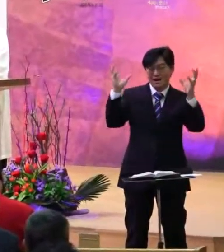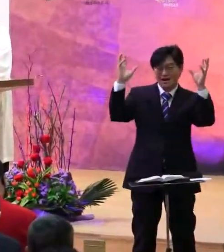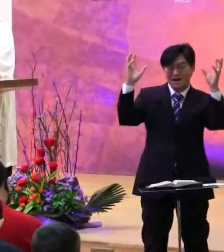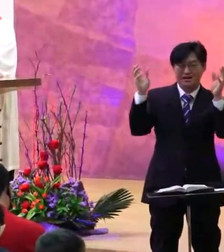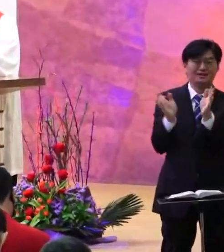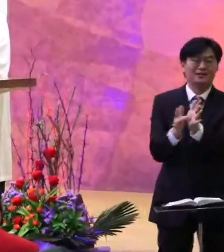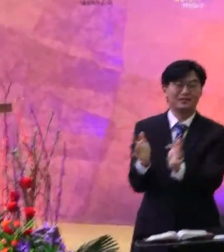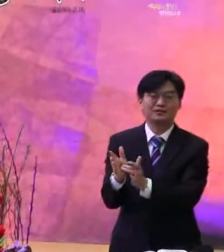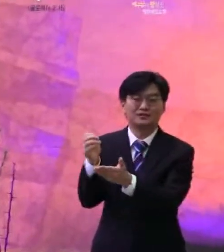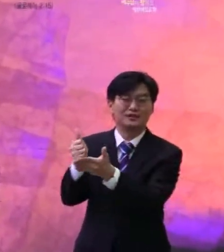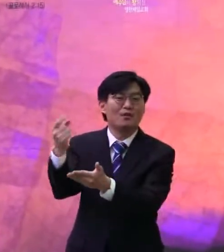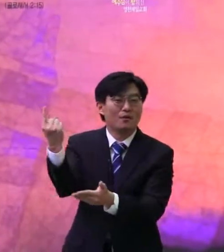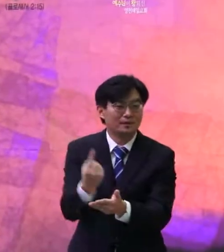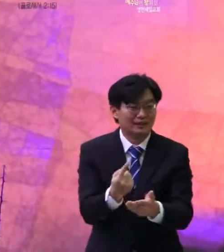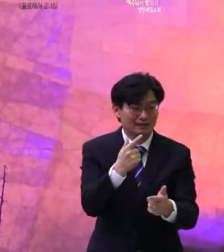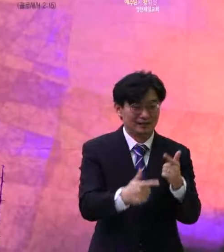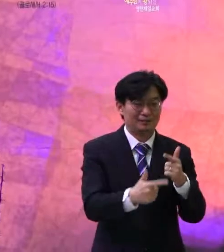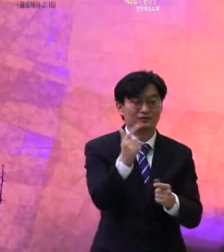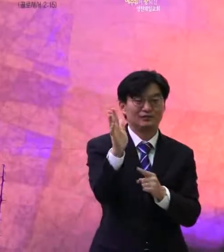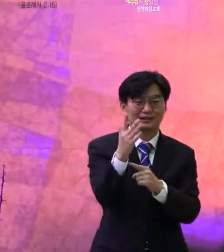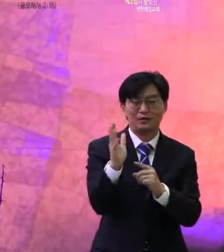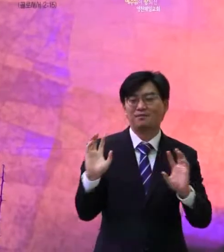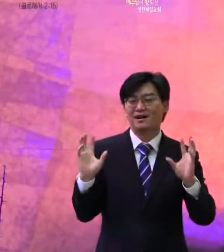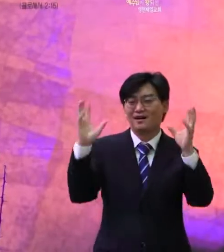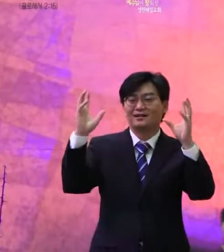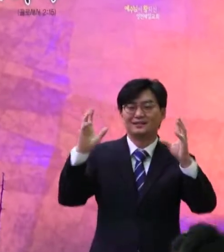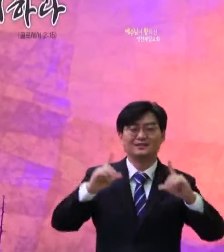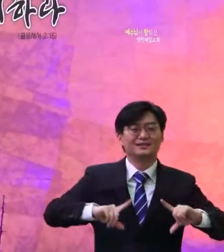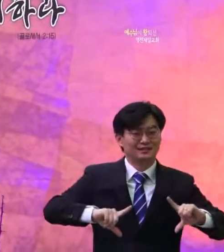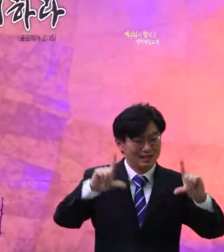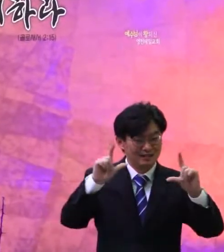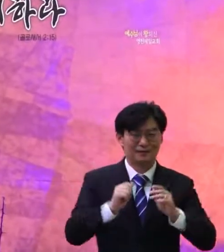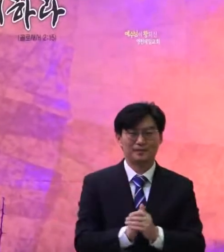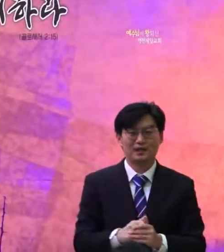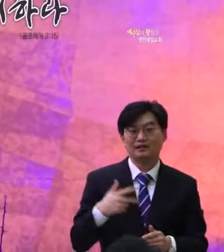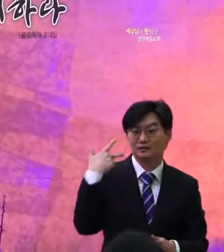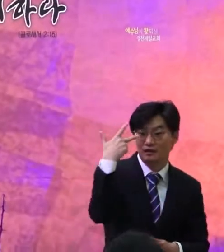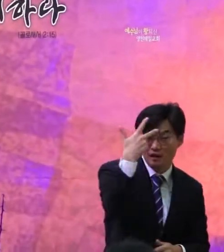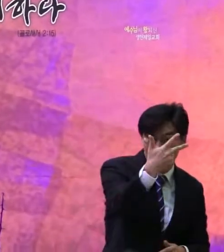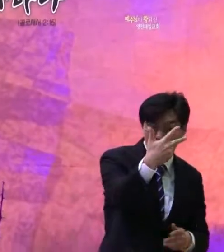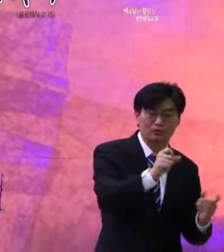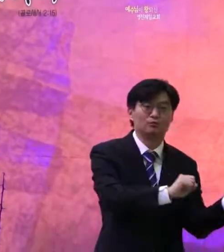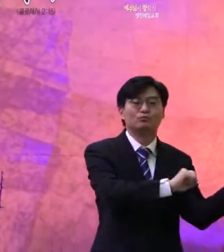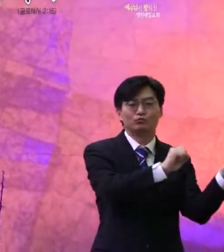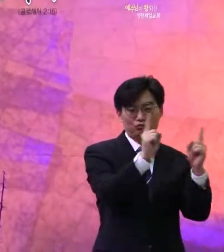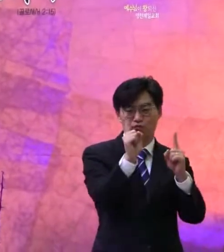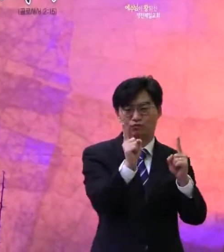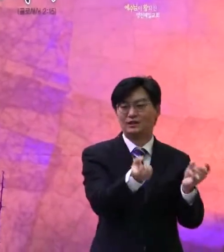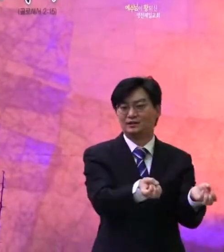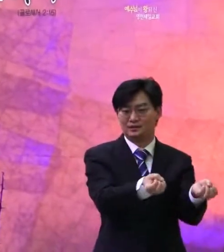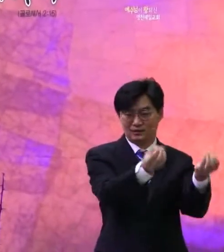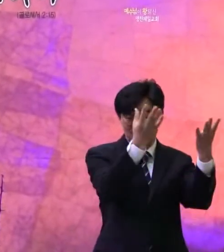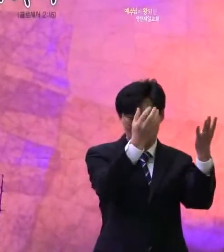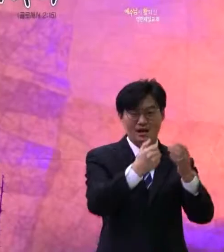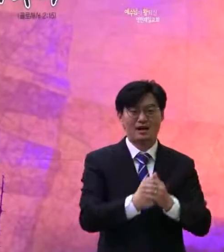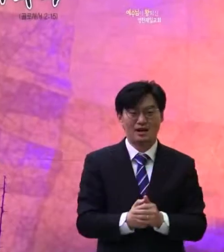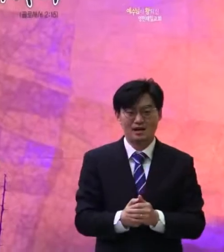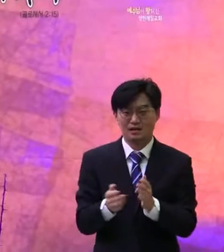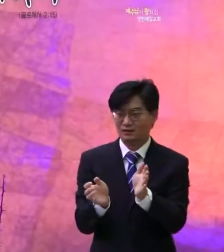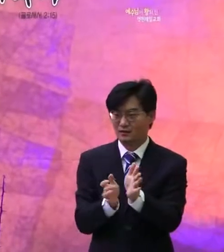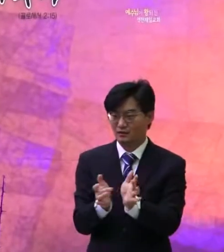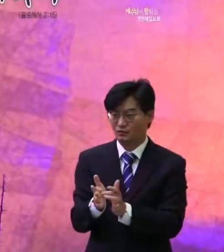부활주일입니다. 나를 위해서 십자가에서 죽으시고 다시 사셔서 부활의 천년을 되시고 구원의 문을 열어주신 우리